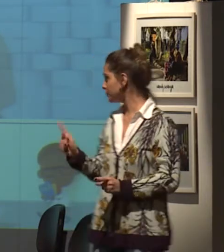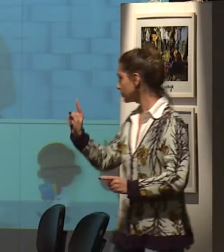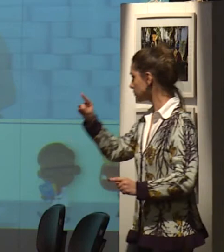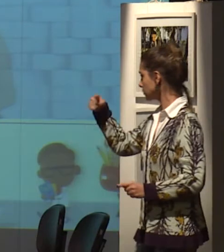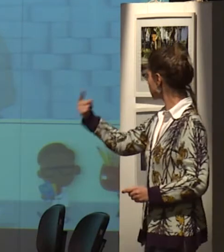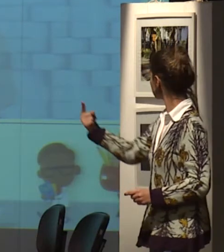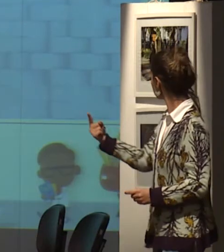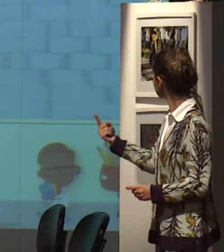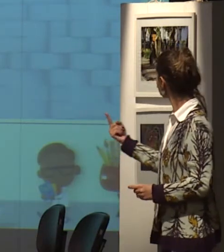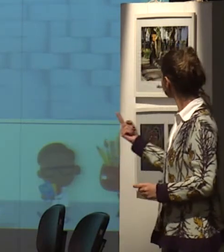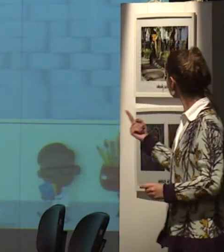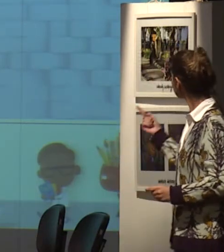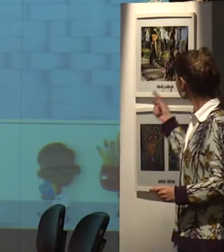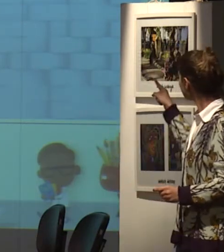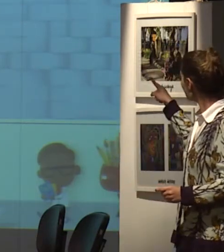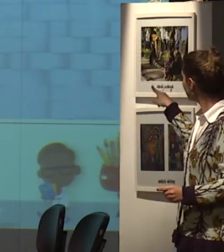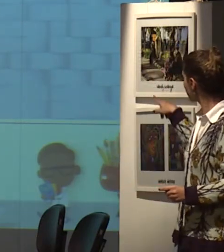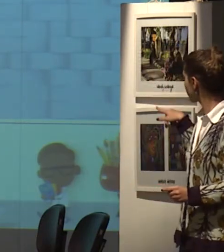queria escolher. Pode passar?